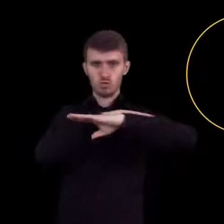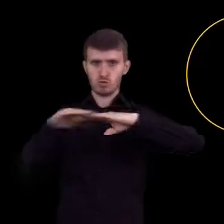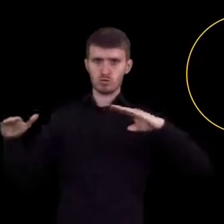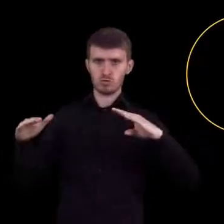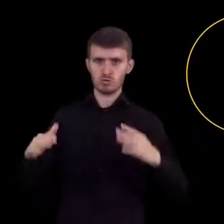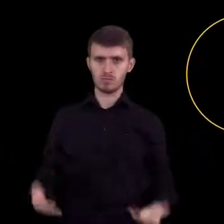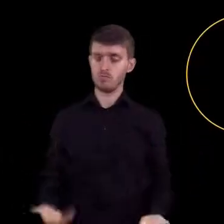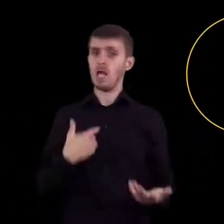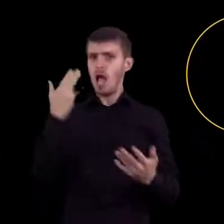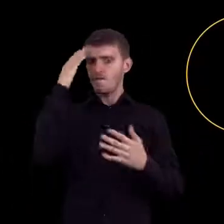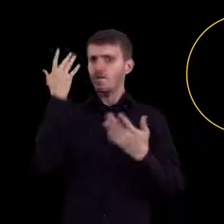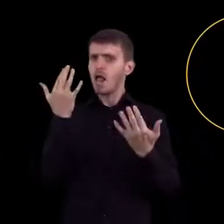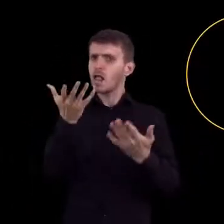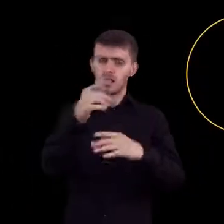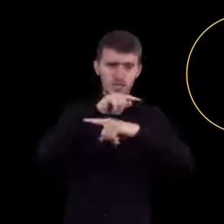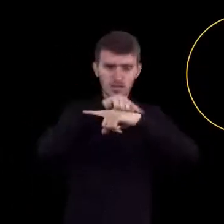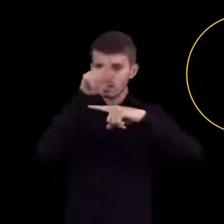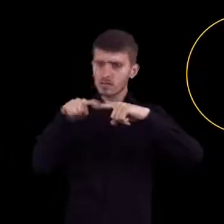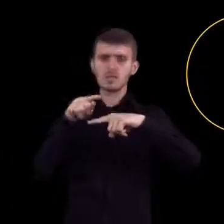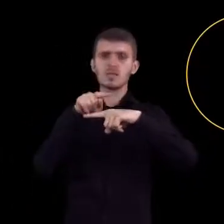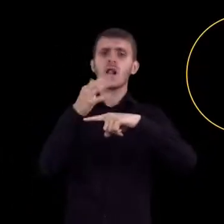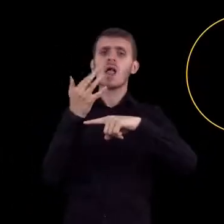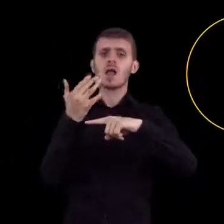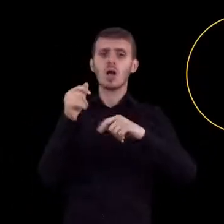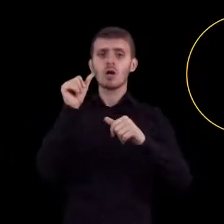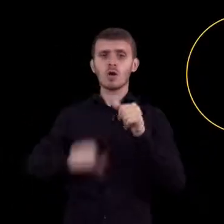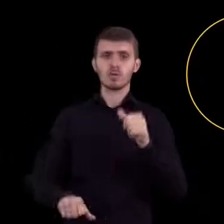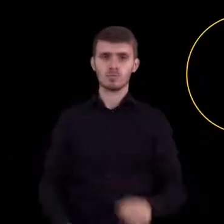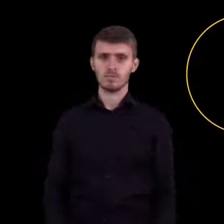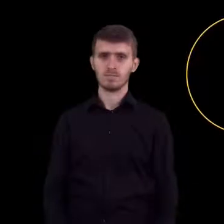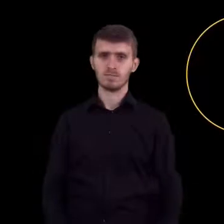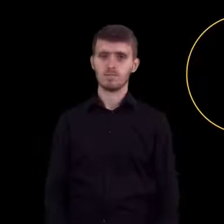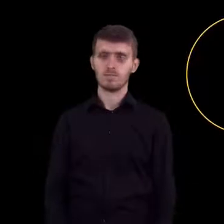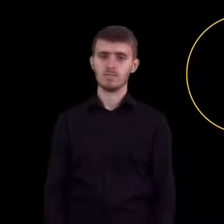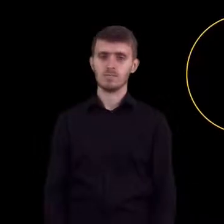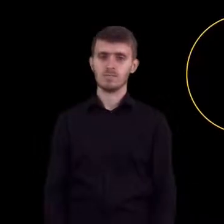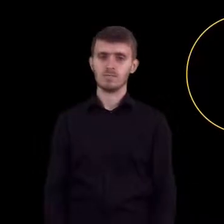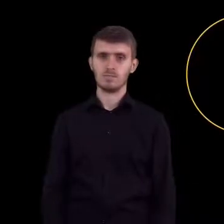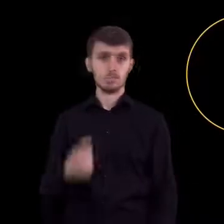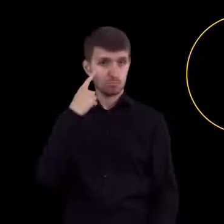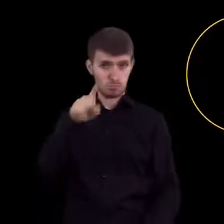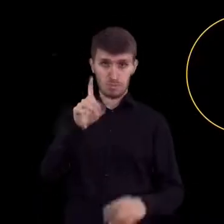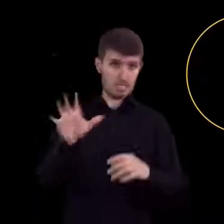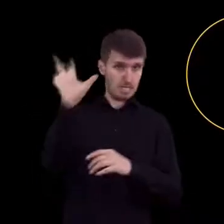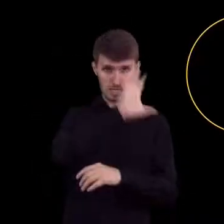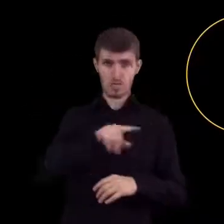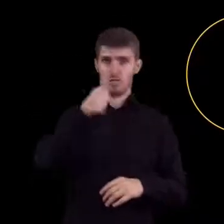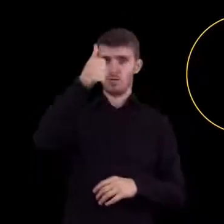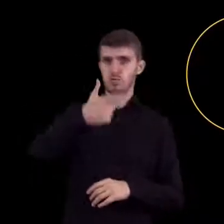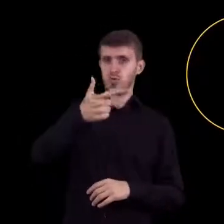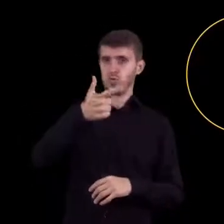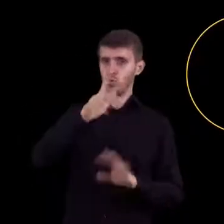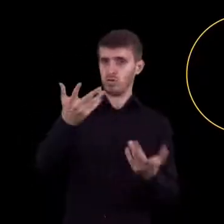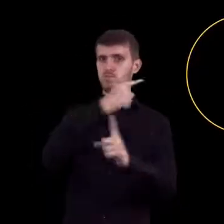ramię. Chcę wiedzieć, jaką miarę ma ten kąt. Zwróć uwagę, że to jest połowa tego